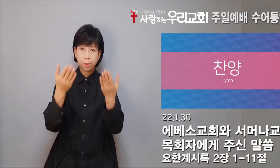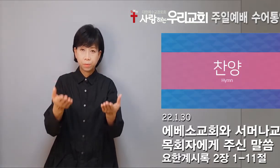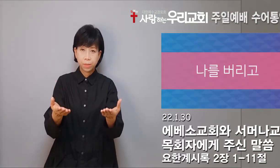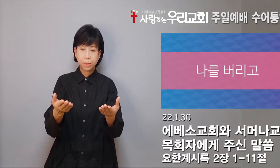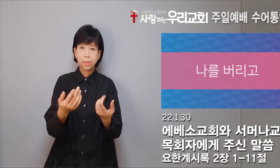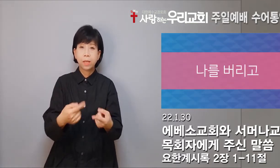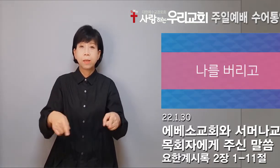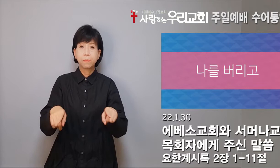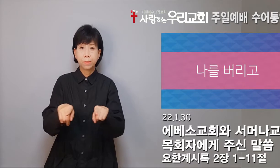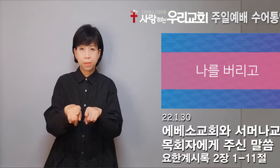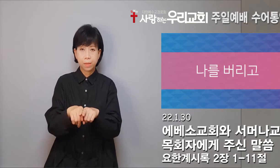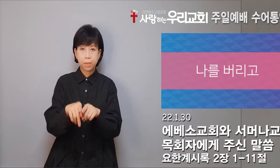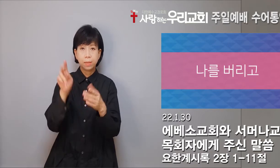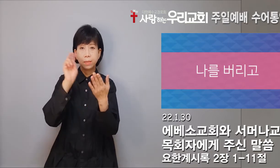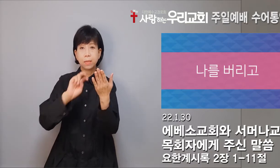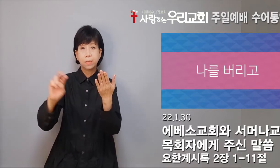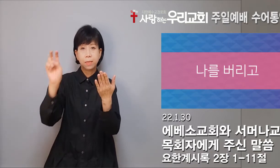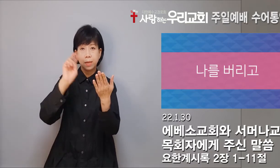올려드리겠습니다.